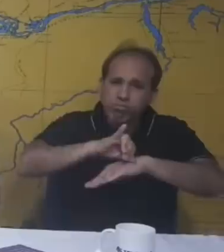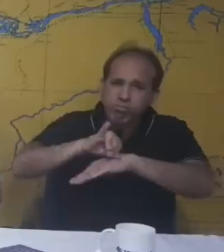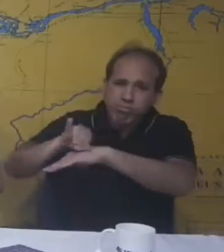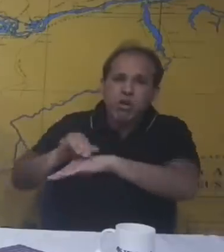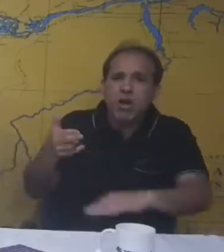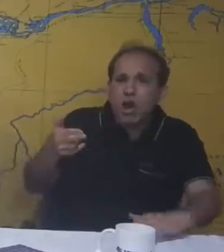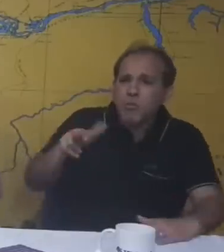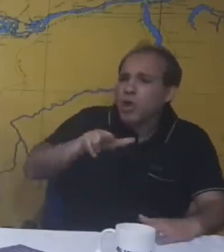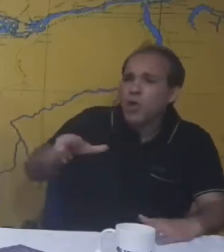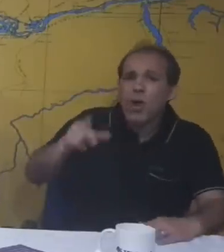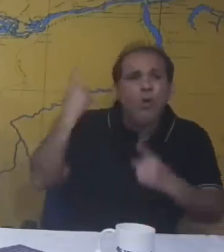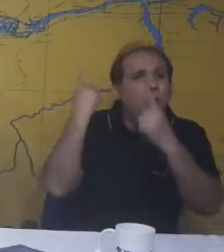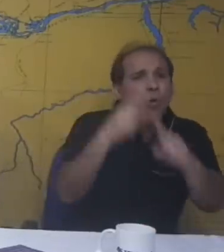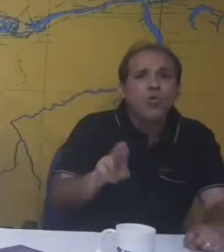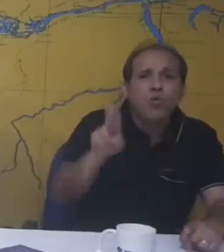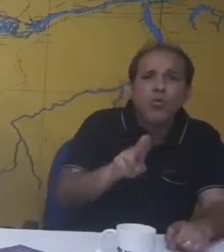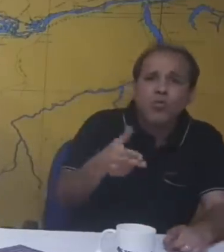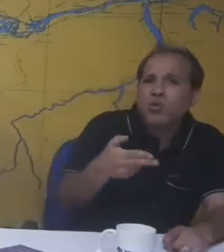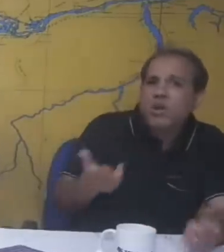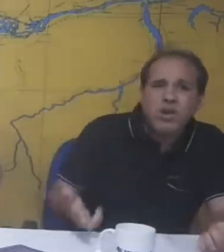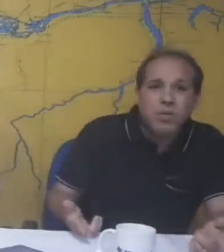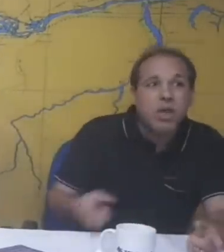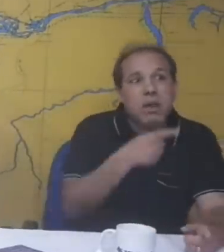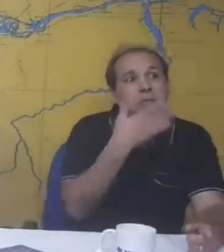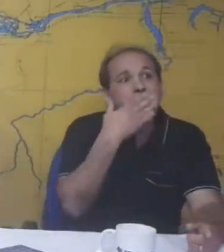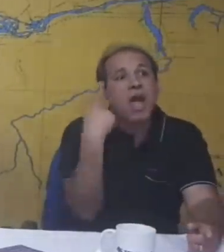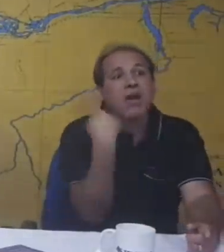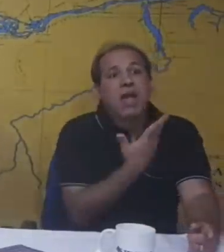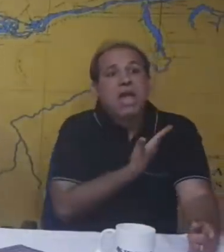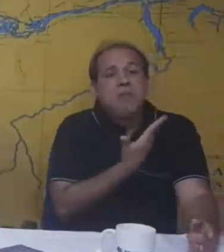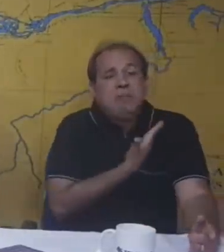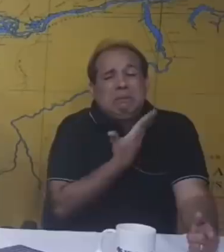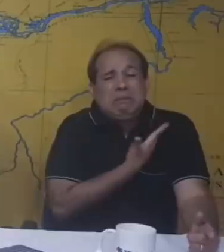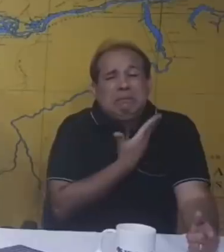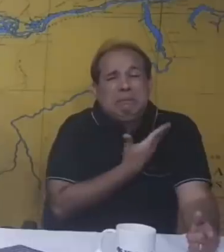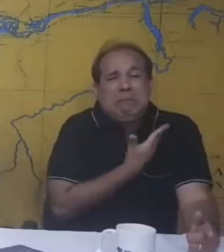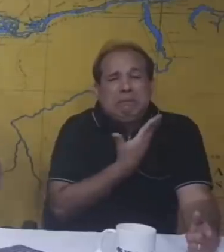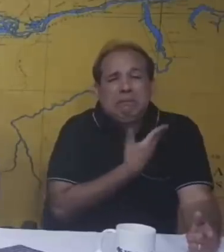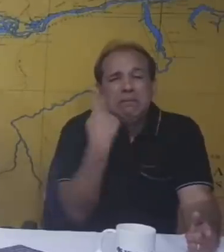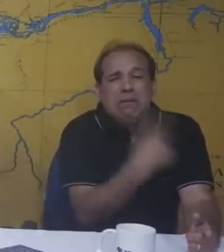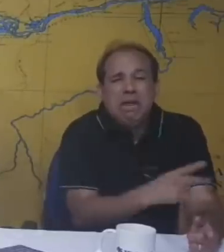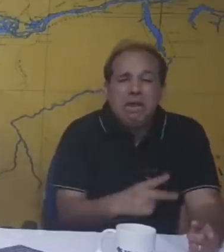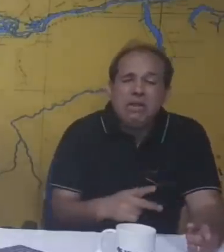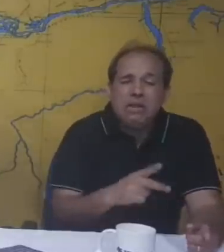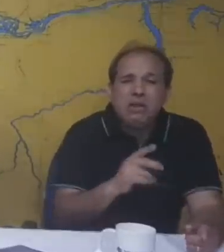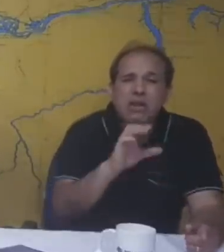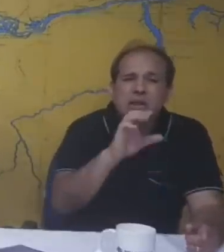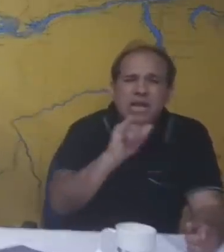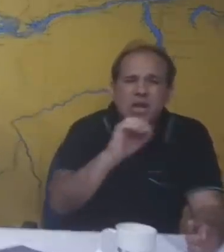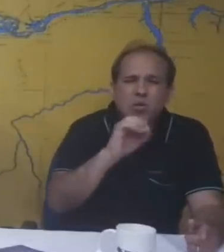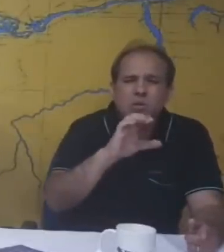desarmamentista. Pancada em cima dele. Ah, ele é amigo de petistas, né? O Caio Coppola não vi. Desceu o cacete em mim, Caio